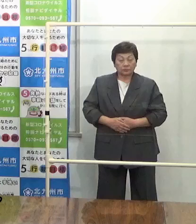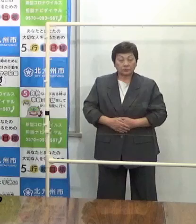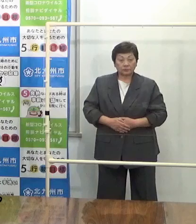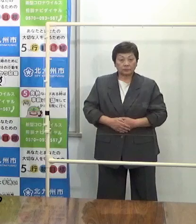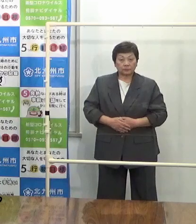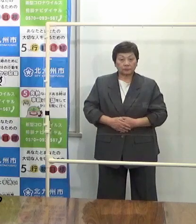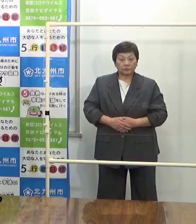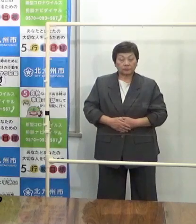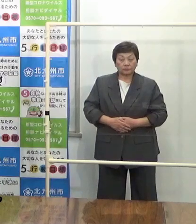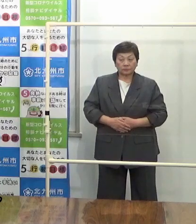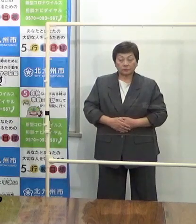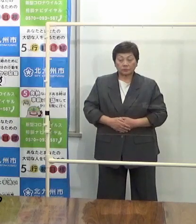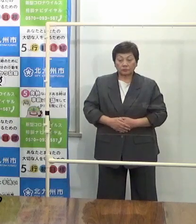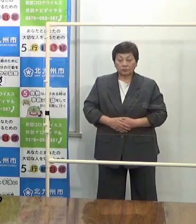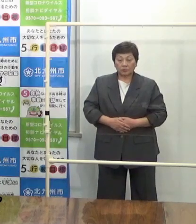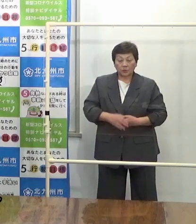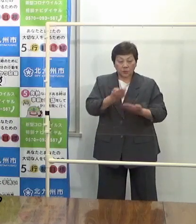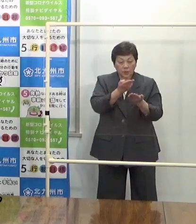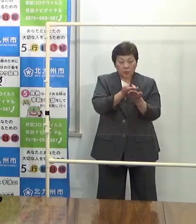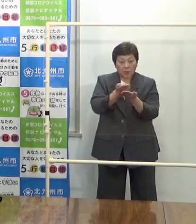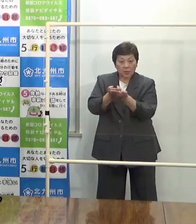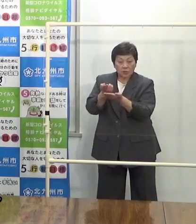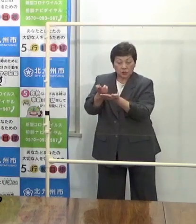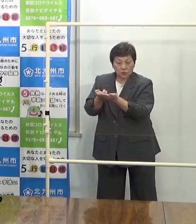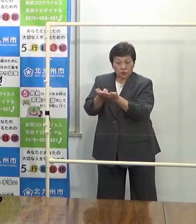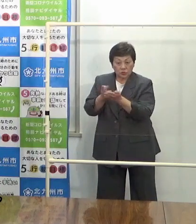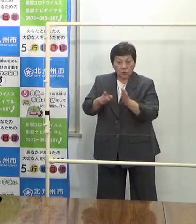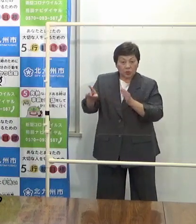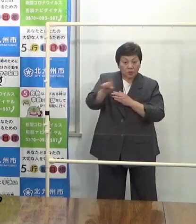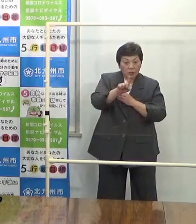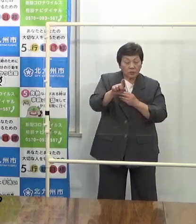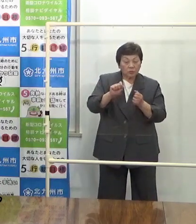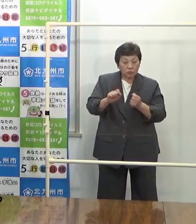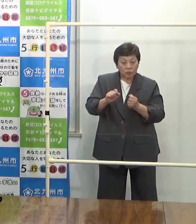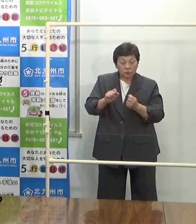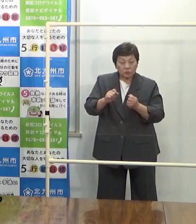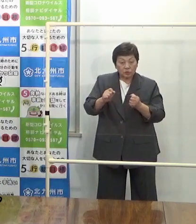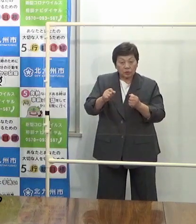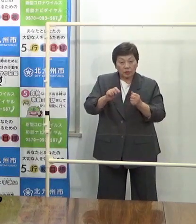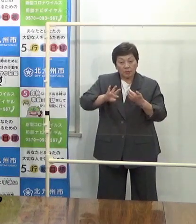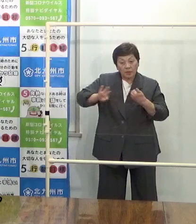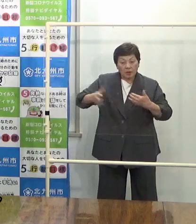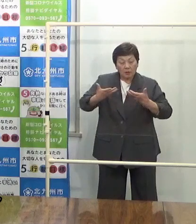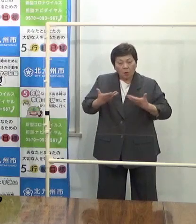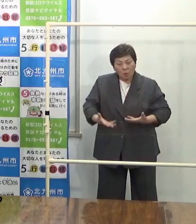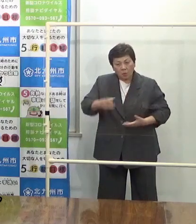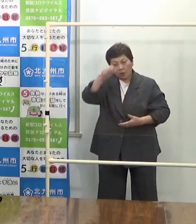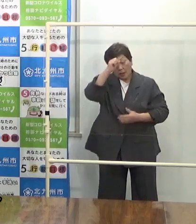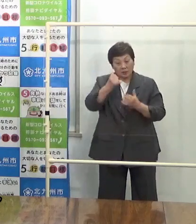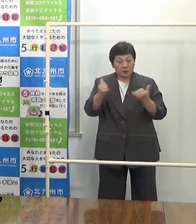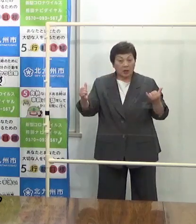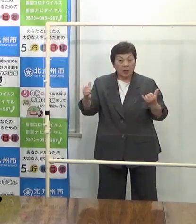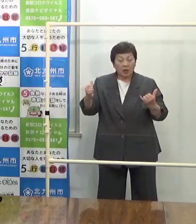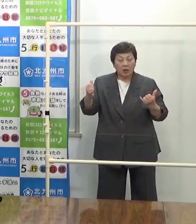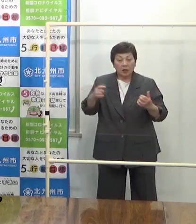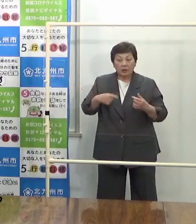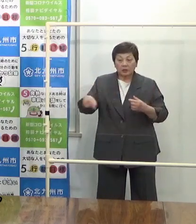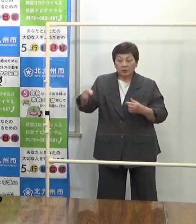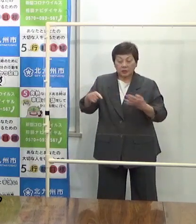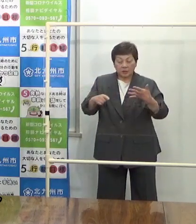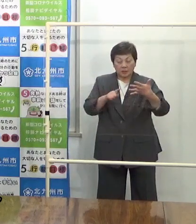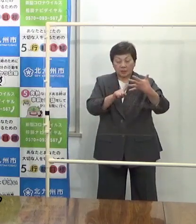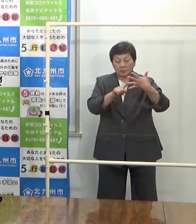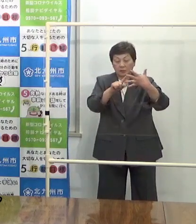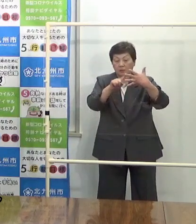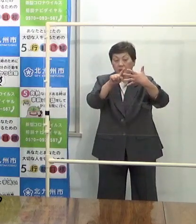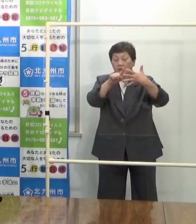この見ていただくと、病床の占有率および重症の病床占有率はステージ4に赤